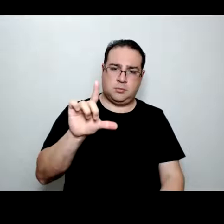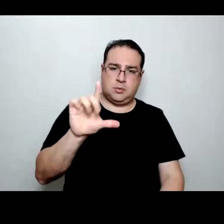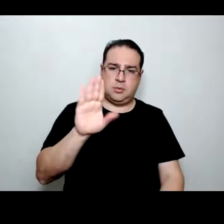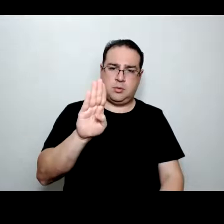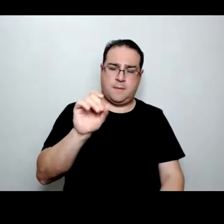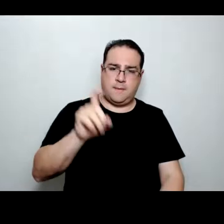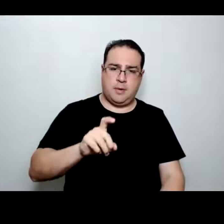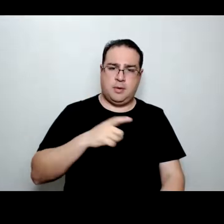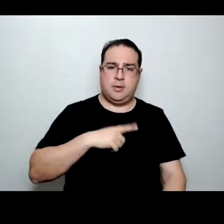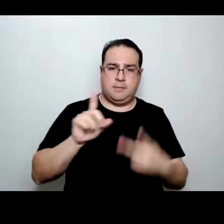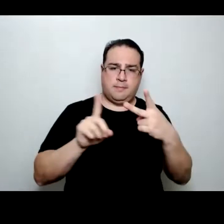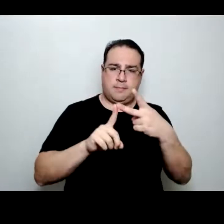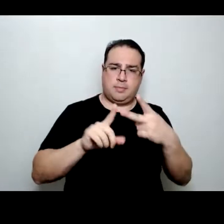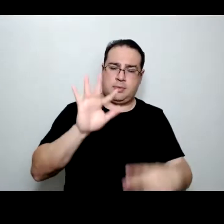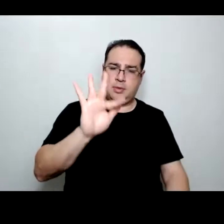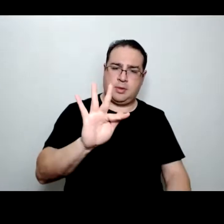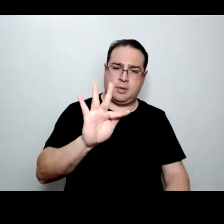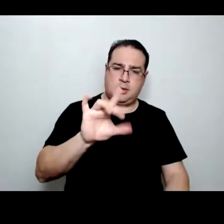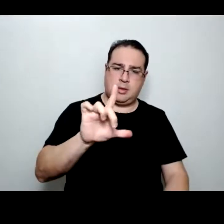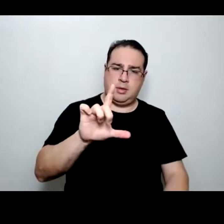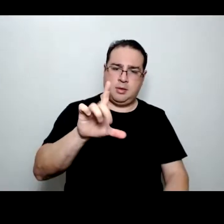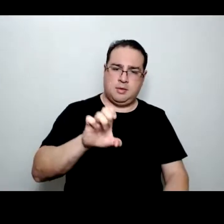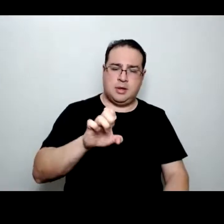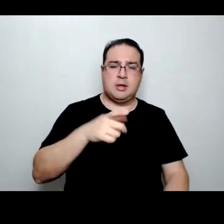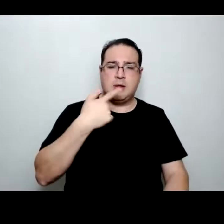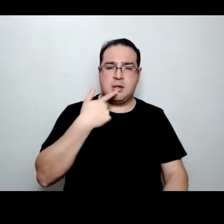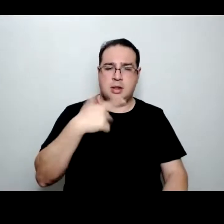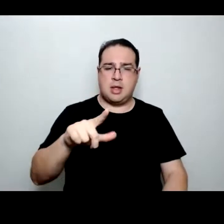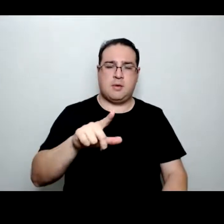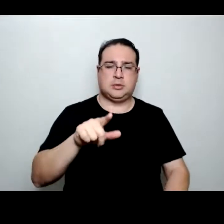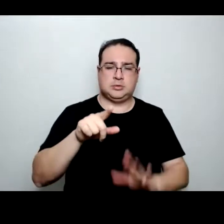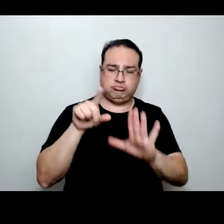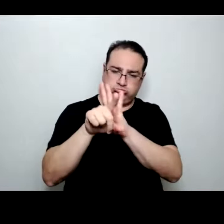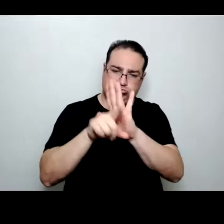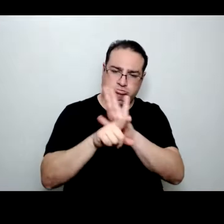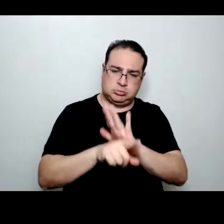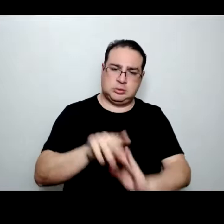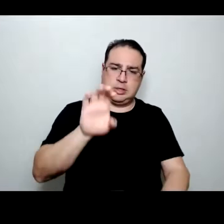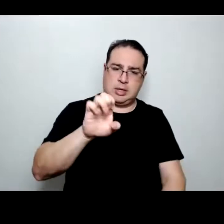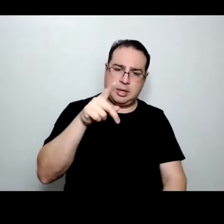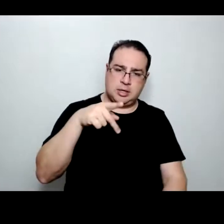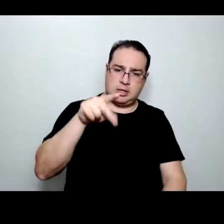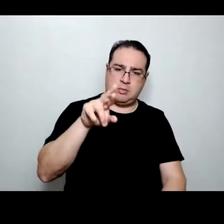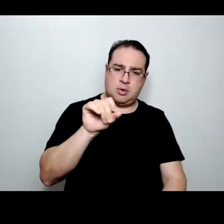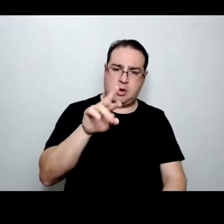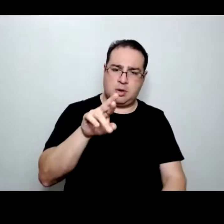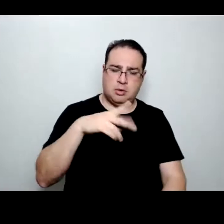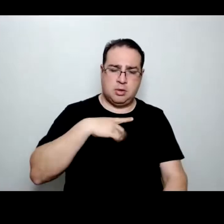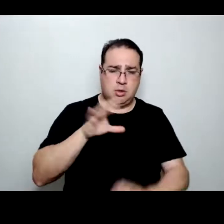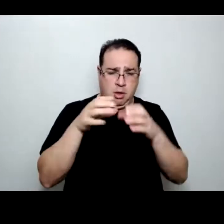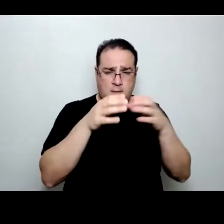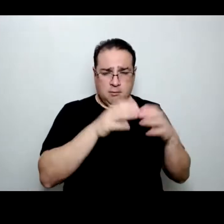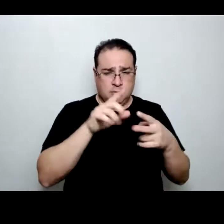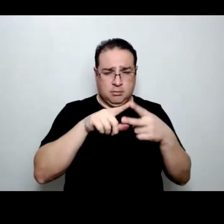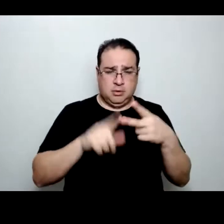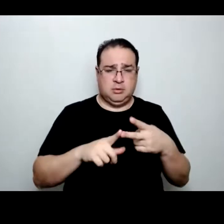o Flex, o Language Explorer. As 2 opções são da mesma empresa, né, do mesmo instituto, o